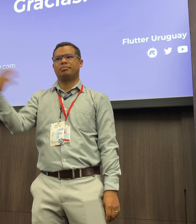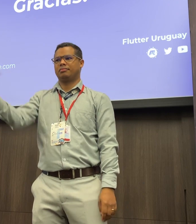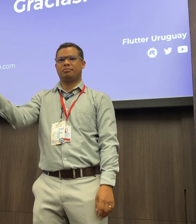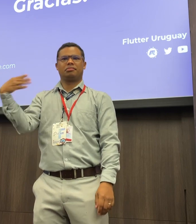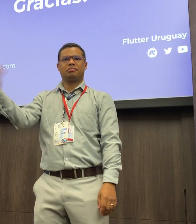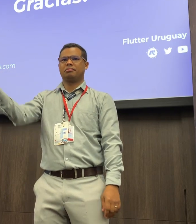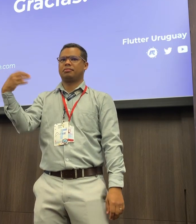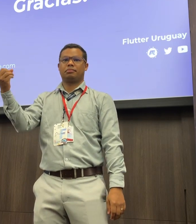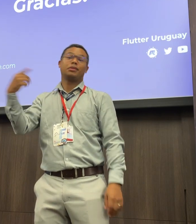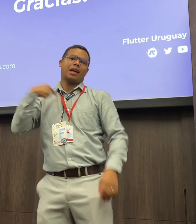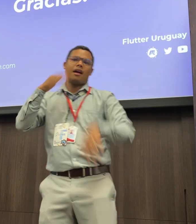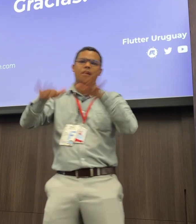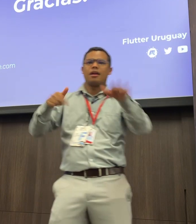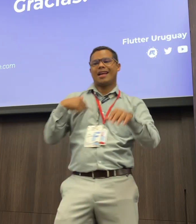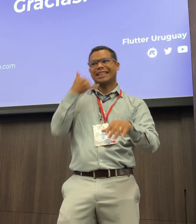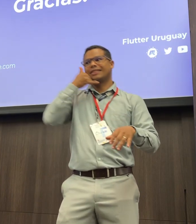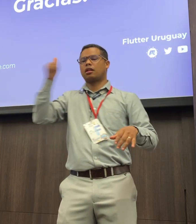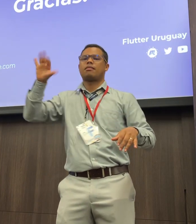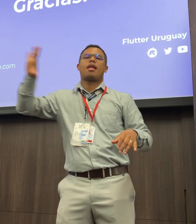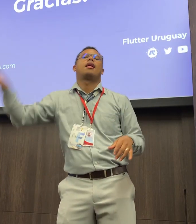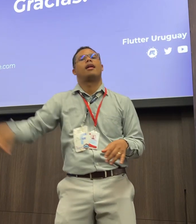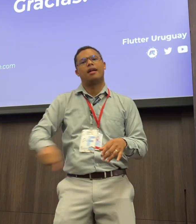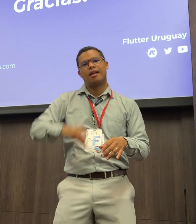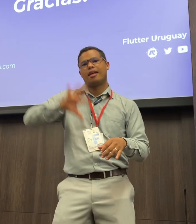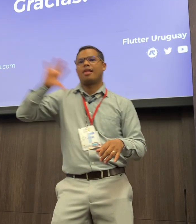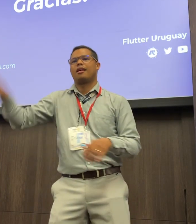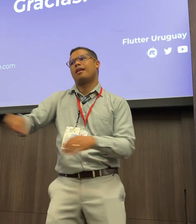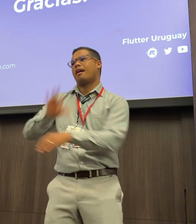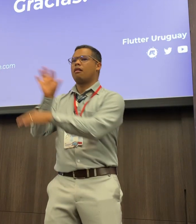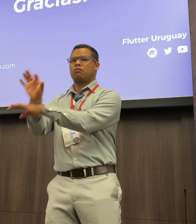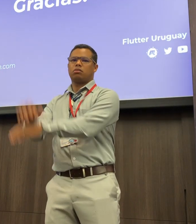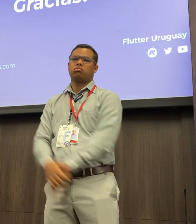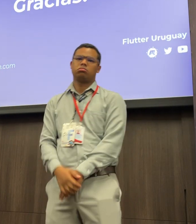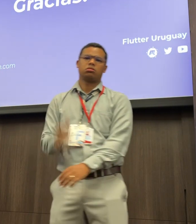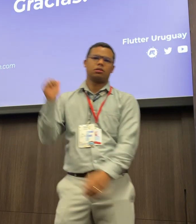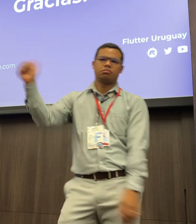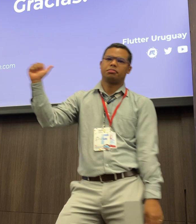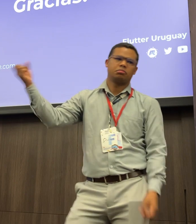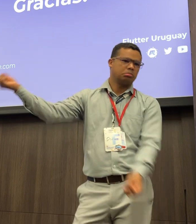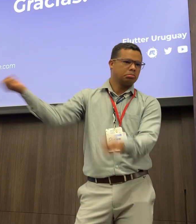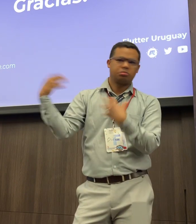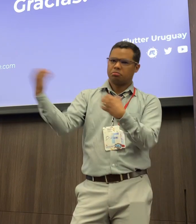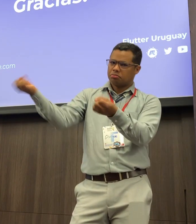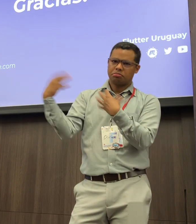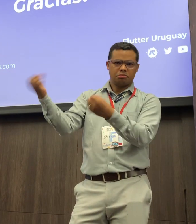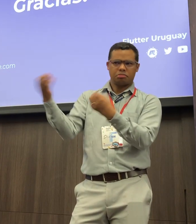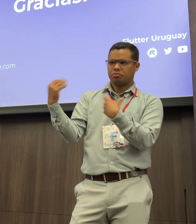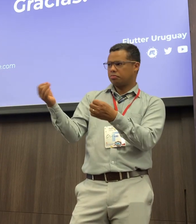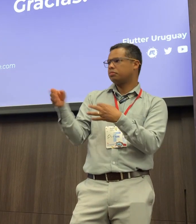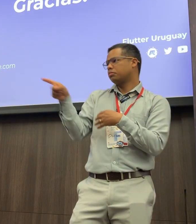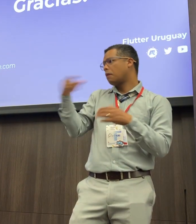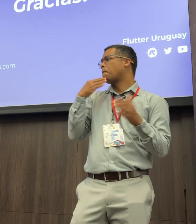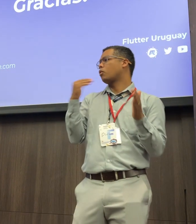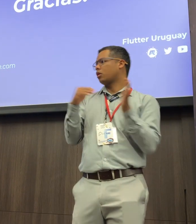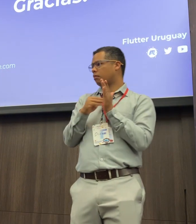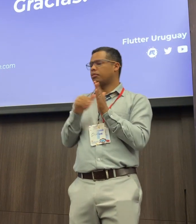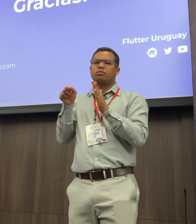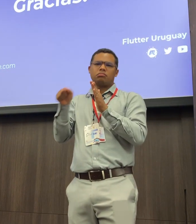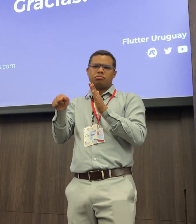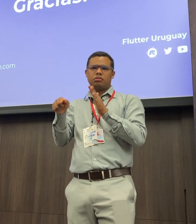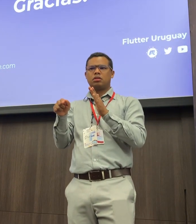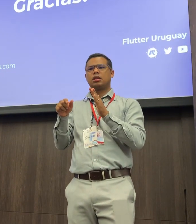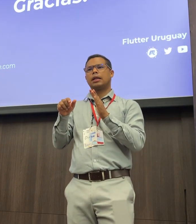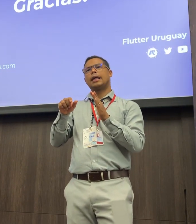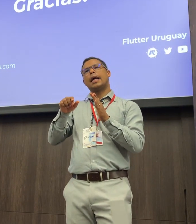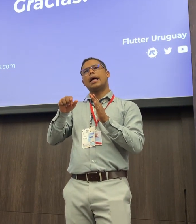servicios que nos están retornando los valores. Entonces, bueno, en el ejemplo no estaba usando nada fancy, o sea, estábamos usando una estrategia